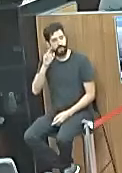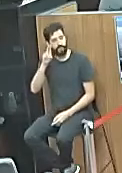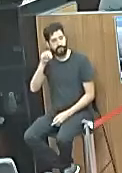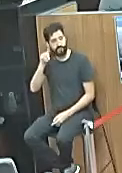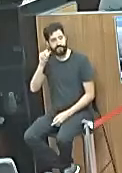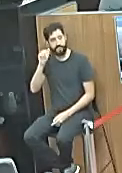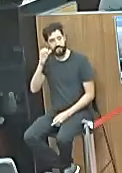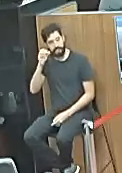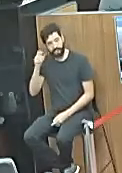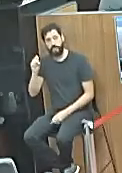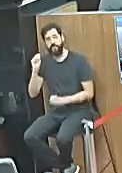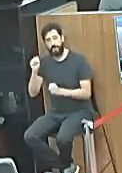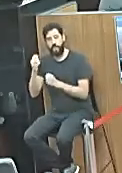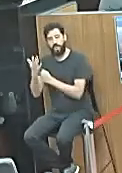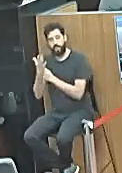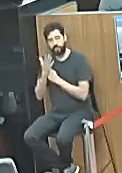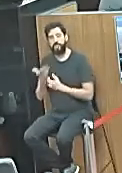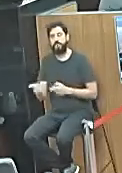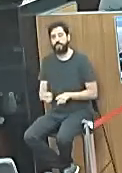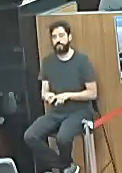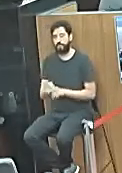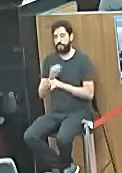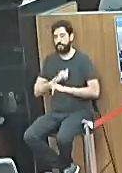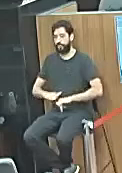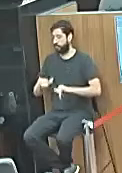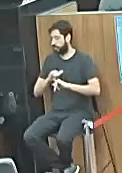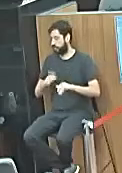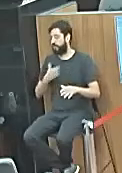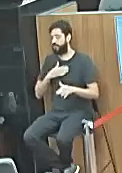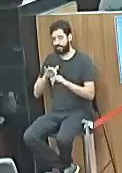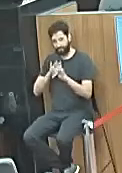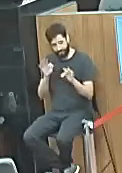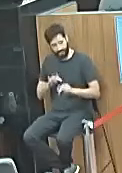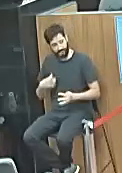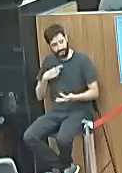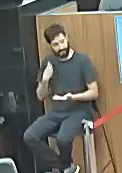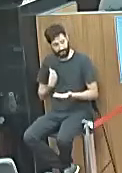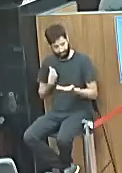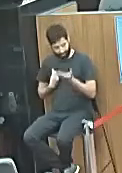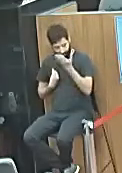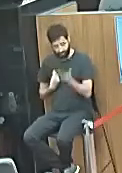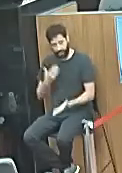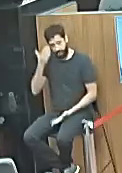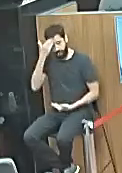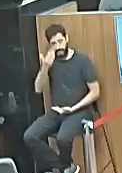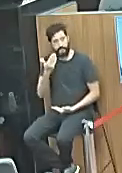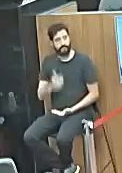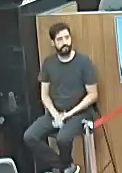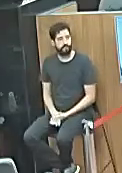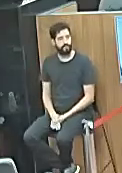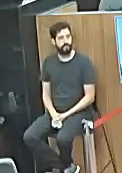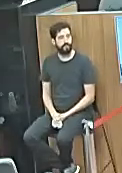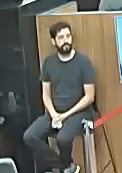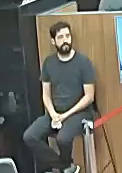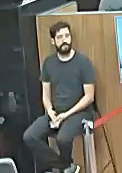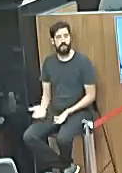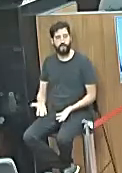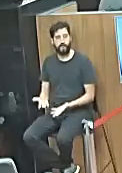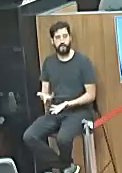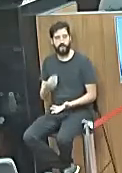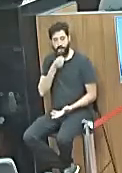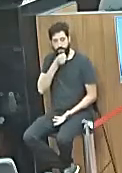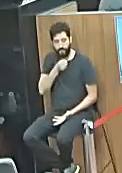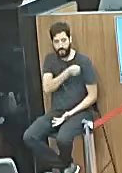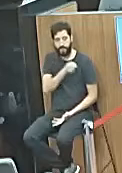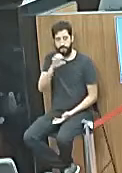possa nos ajudar a divulgar fiquei muito feliz foi ver vocês aqui da fundação muito obrigado é passar fala agora